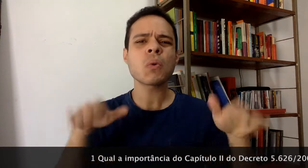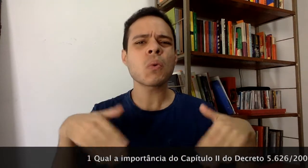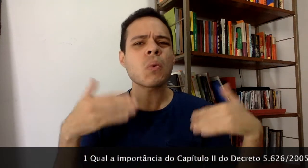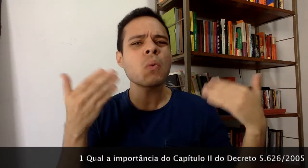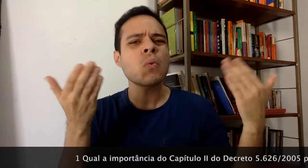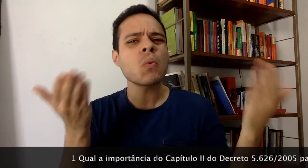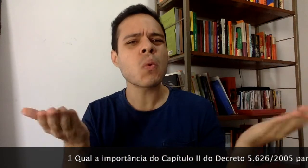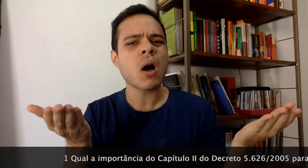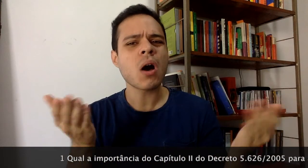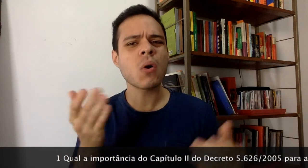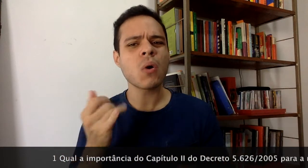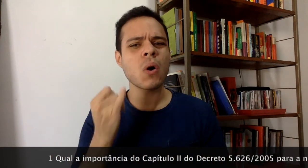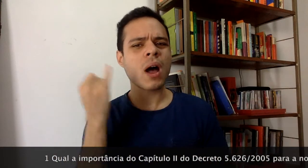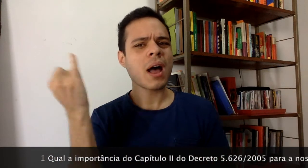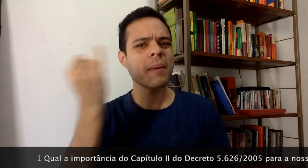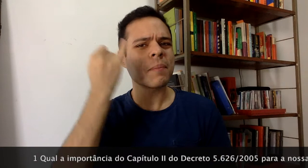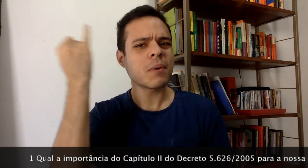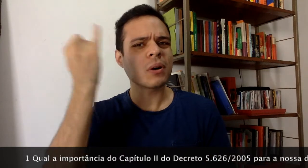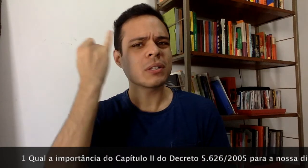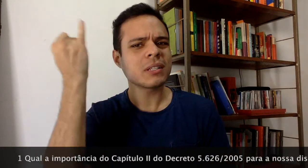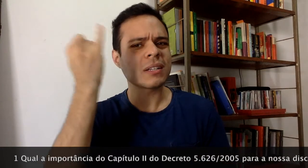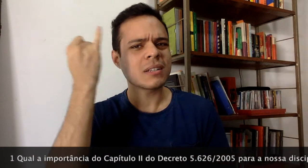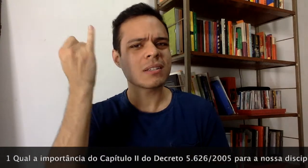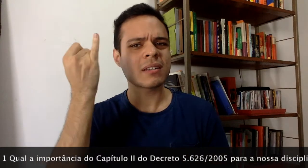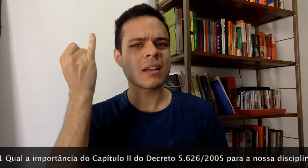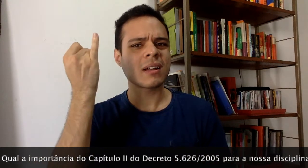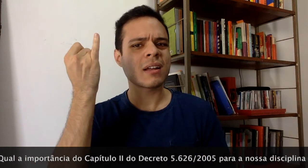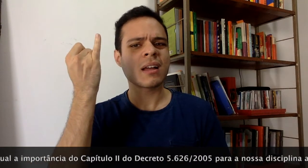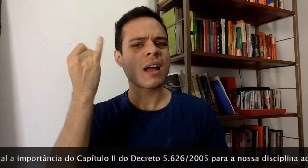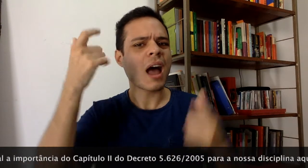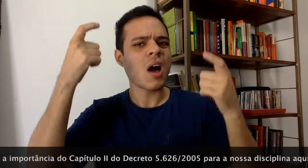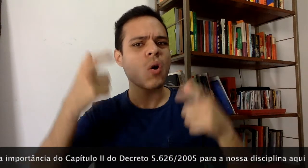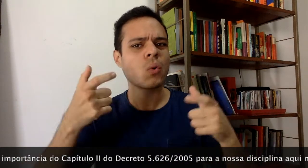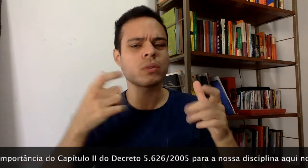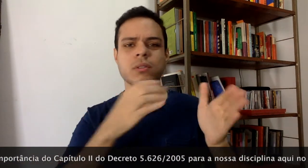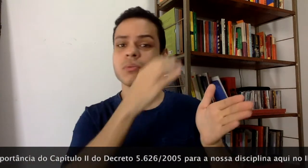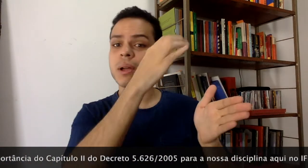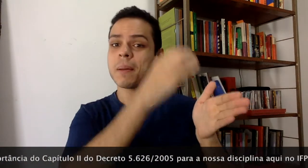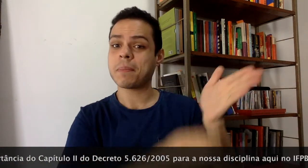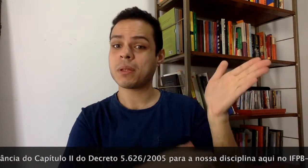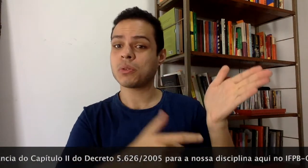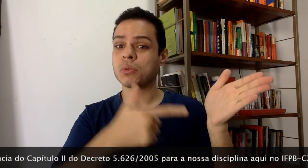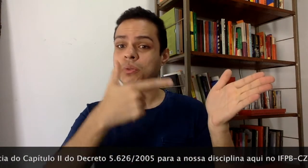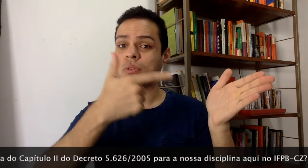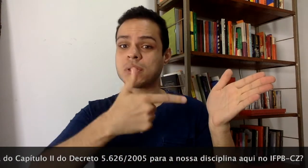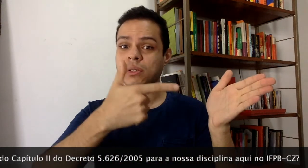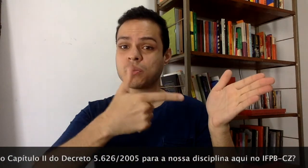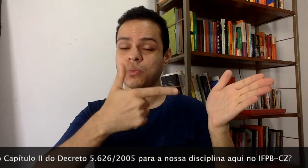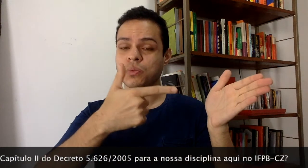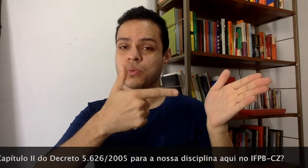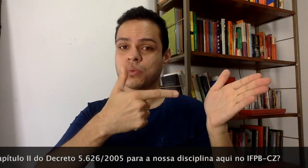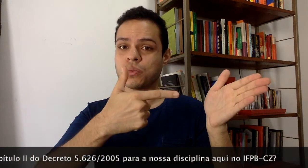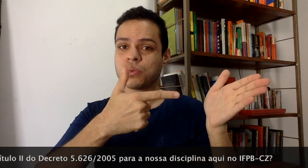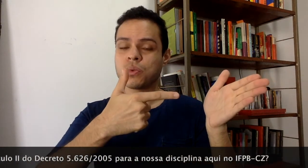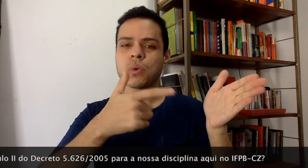no seu capítulo 2º, traz uma questão muito importante para a nossa